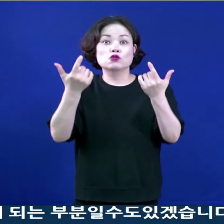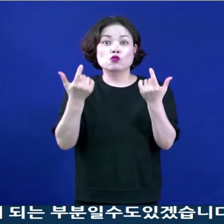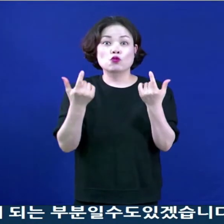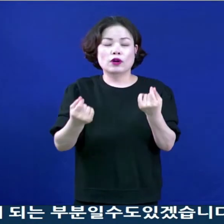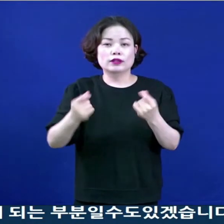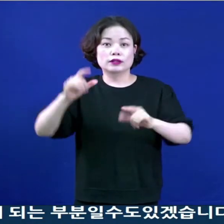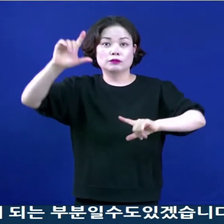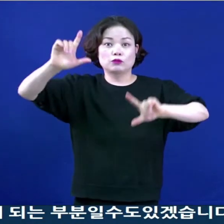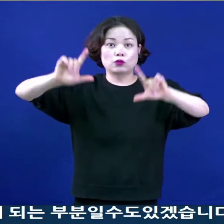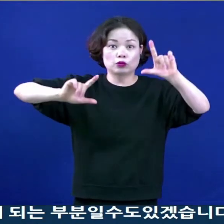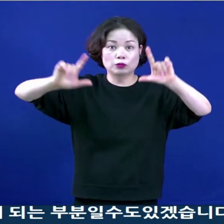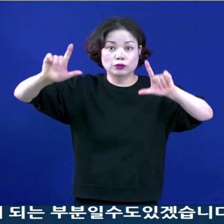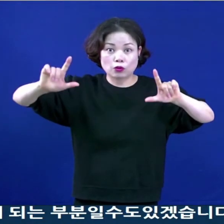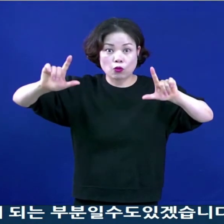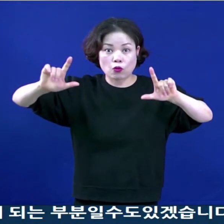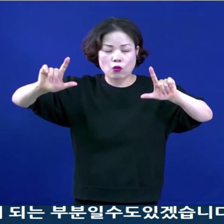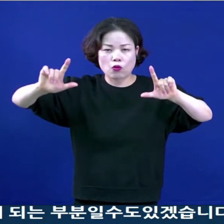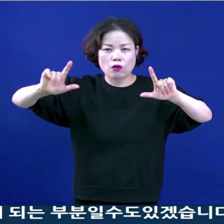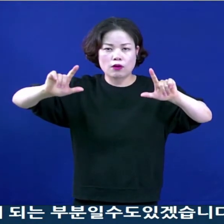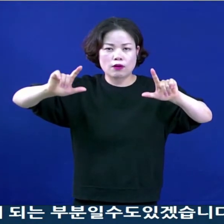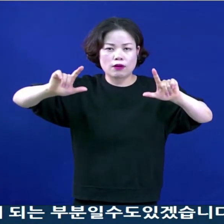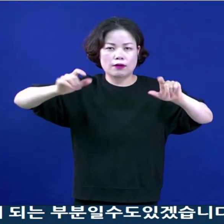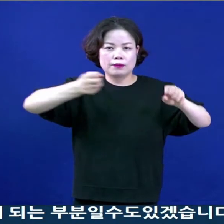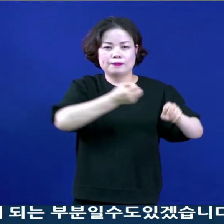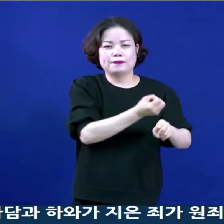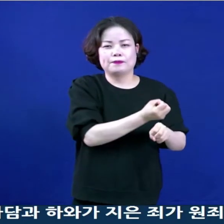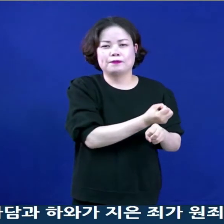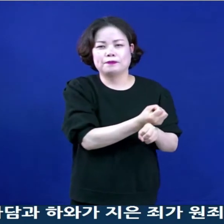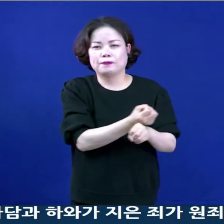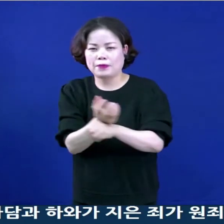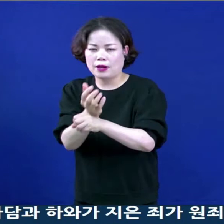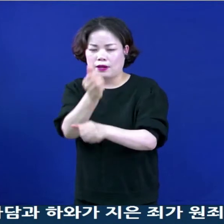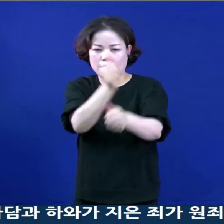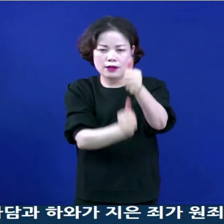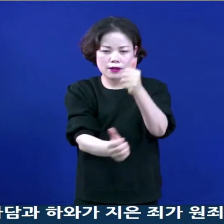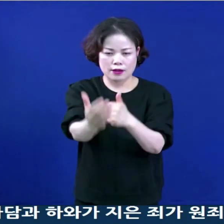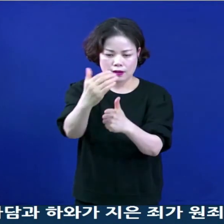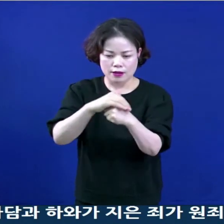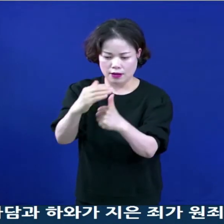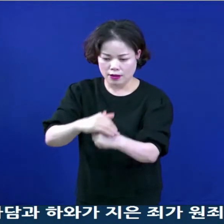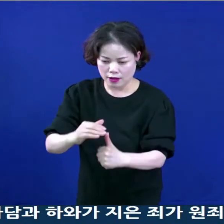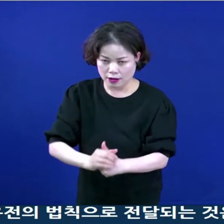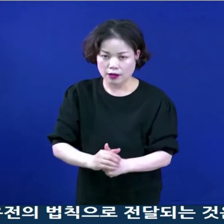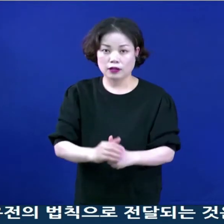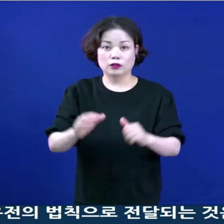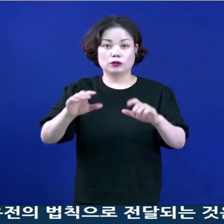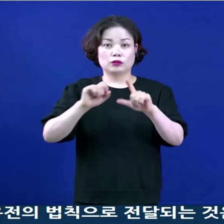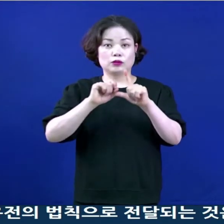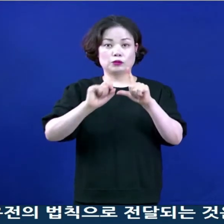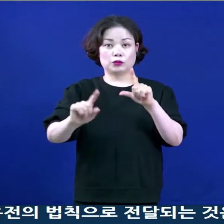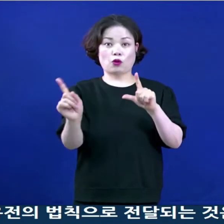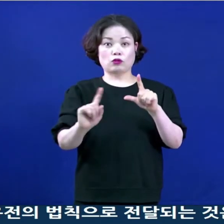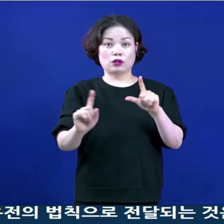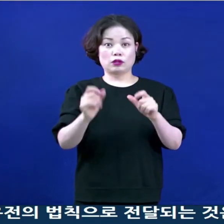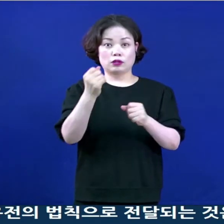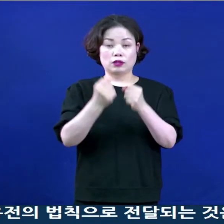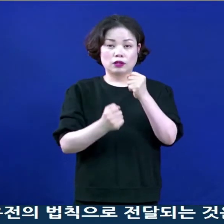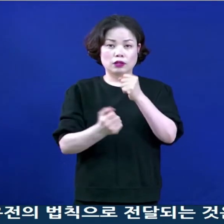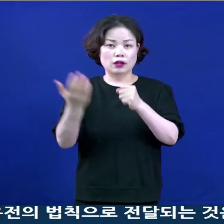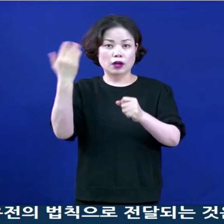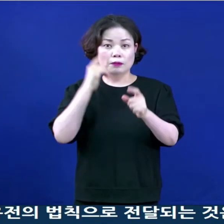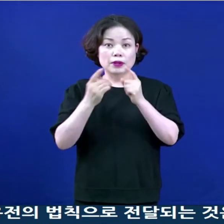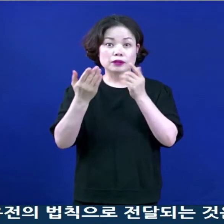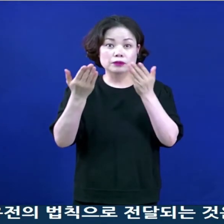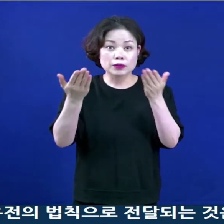같은 현상으로 이게 전달이 되어지고 있습니다. 보통 이 부분을 어떻게 설명하냐면 아까